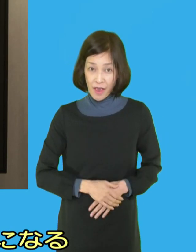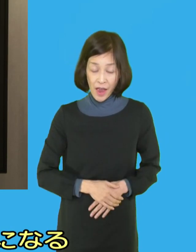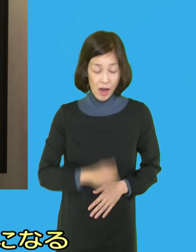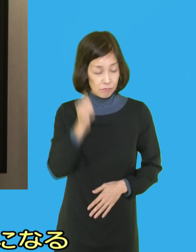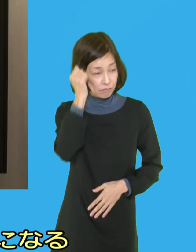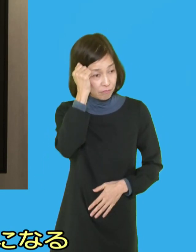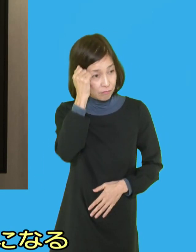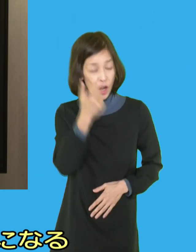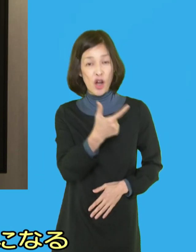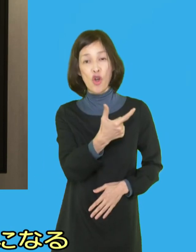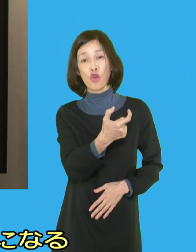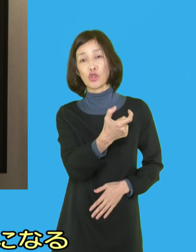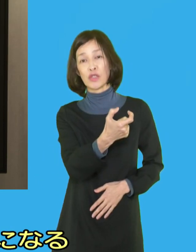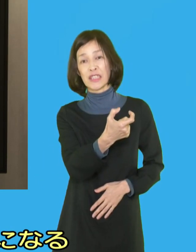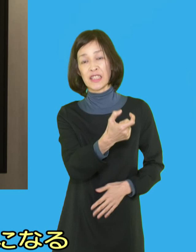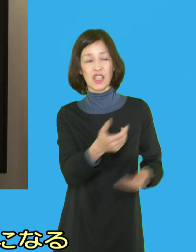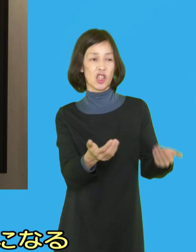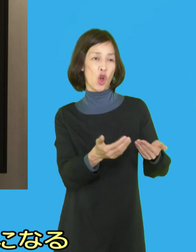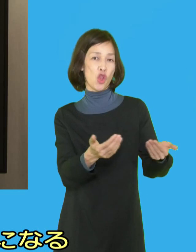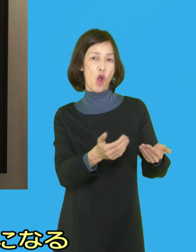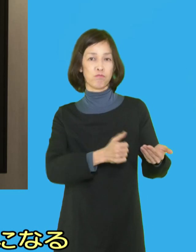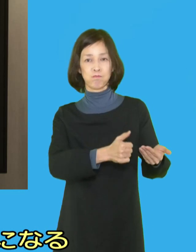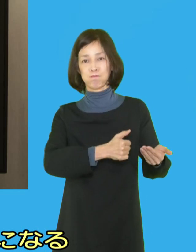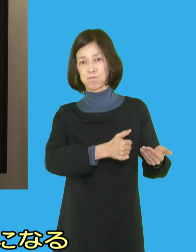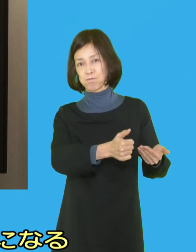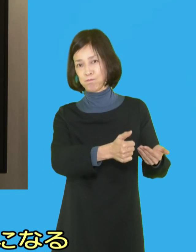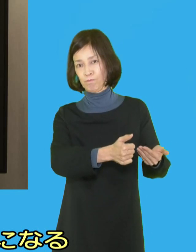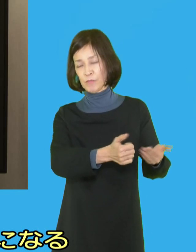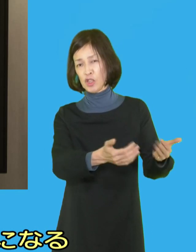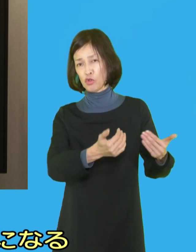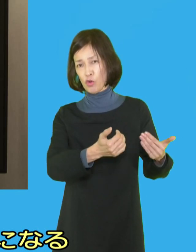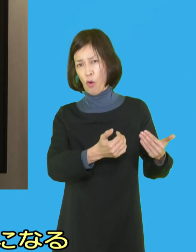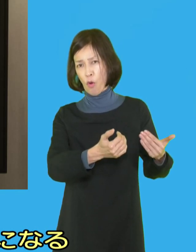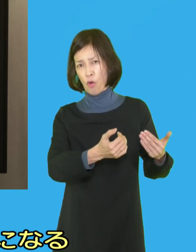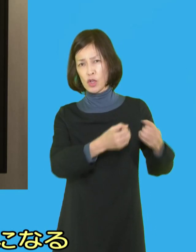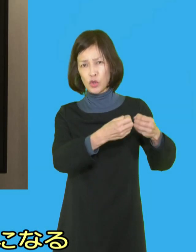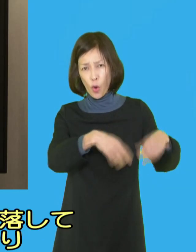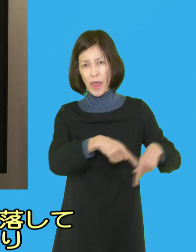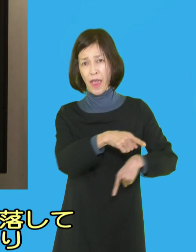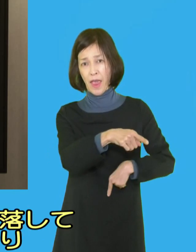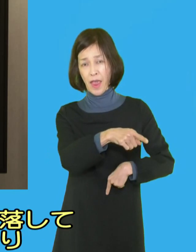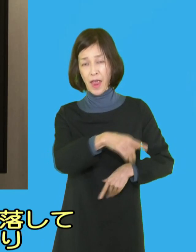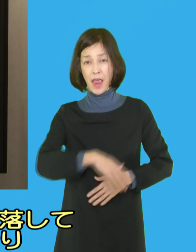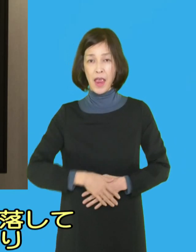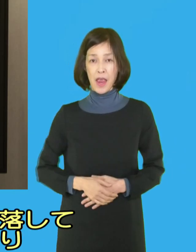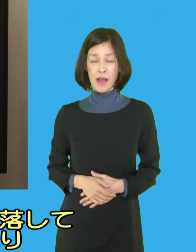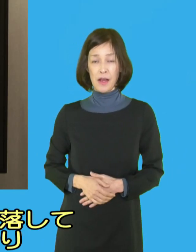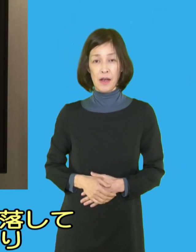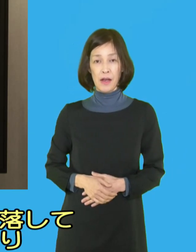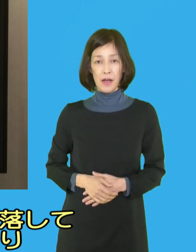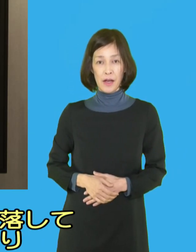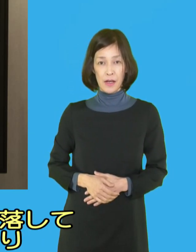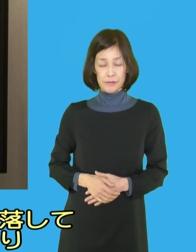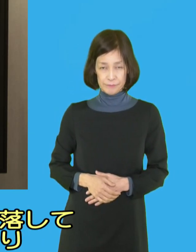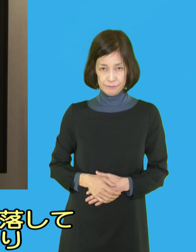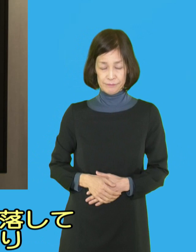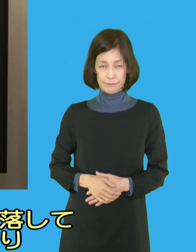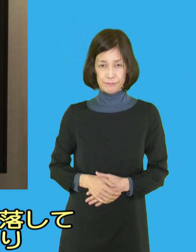業を行うということが条件となるんですが、ただ、こちらです